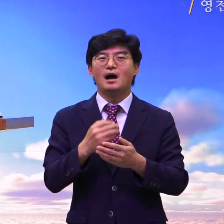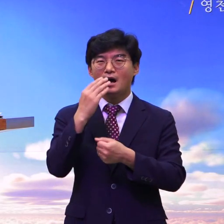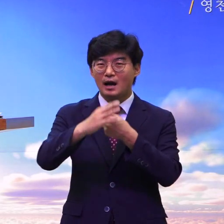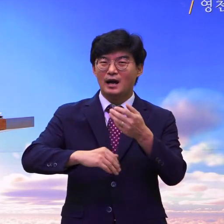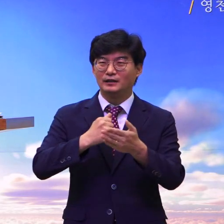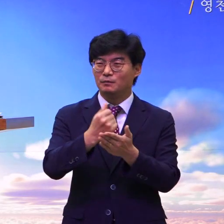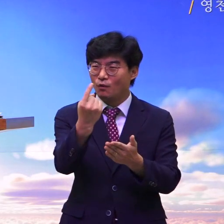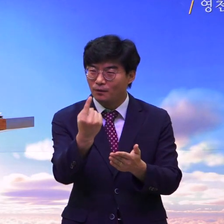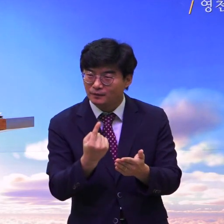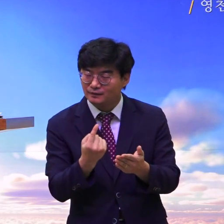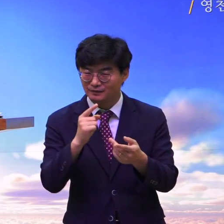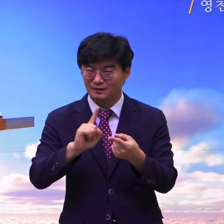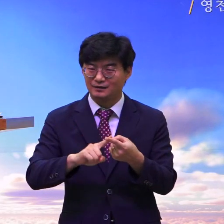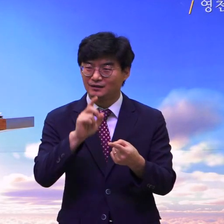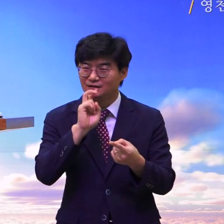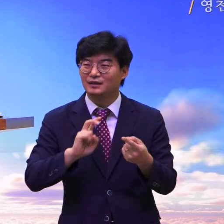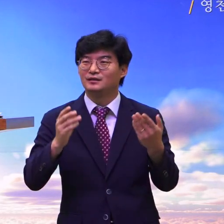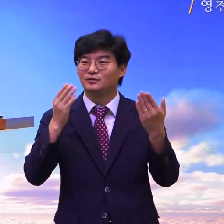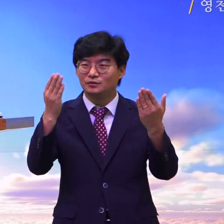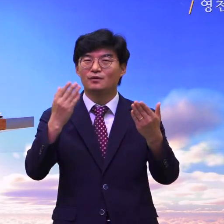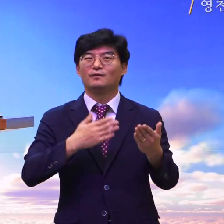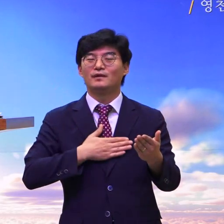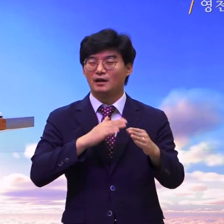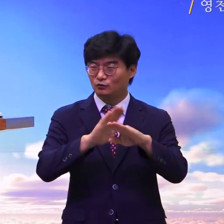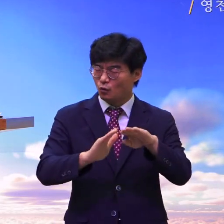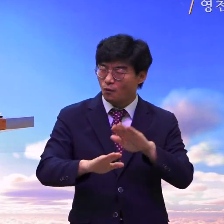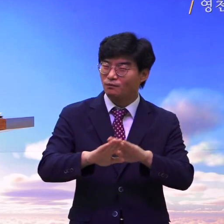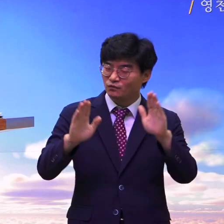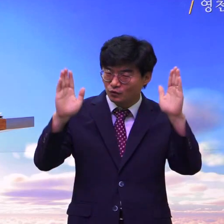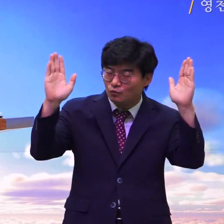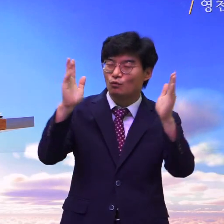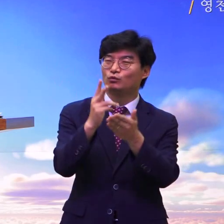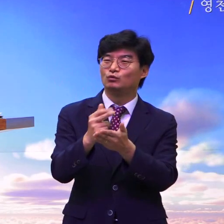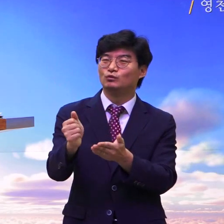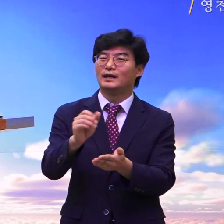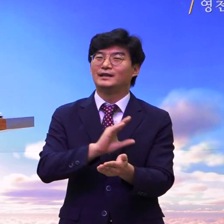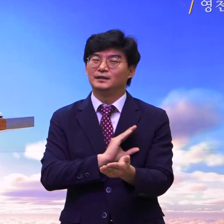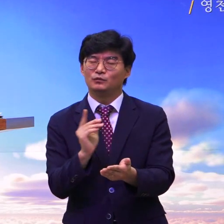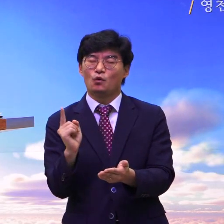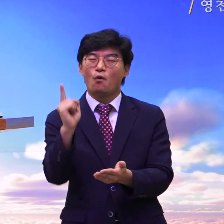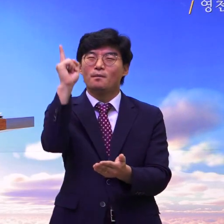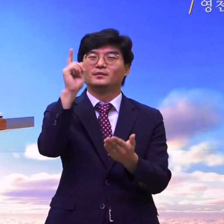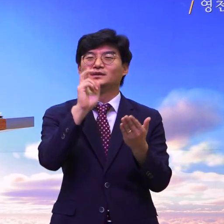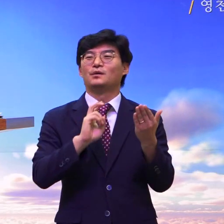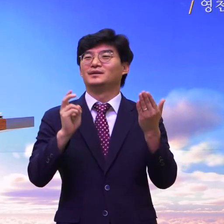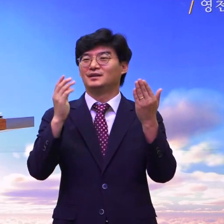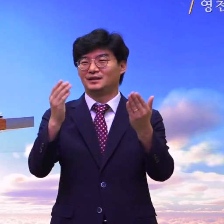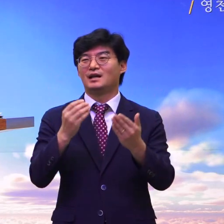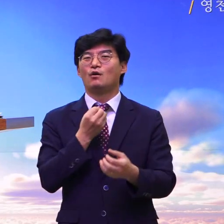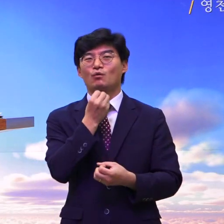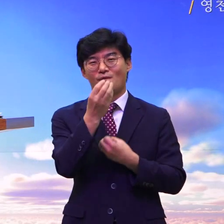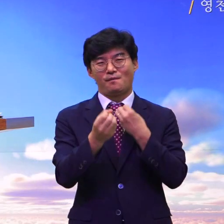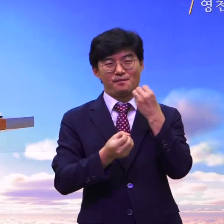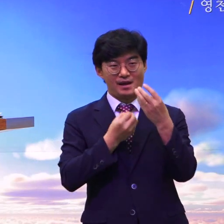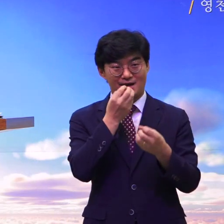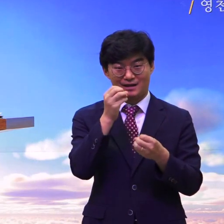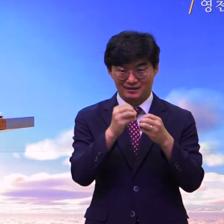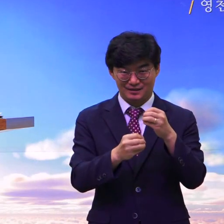찬양하겠습니다. 내 손을 들고 주님의 이름을 높이겠습니다. 다윗이 그렇게 고백한